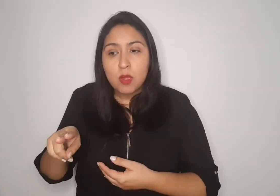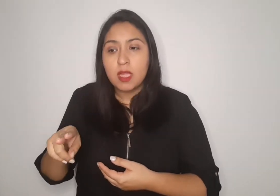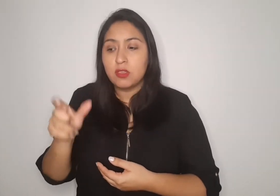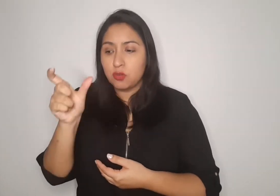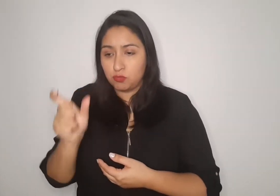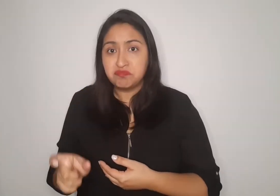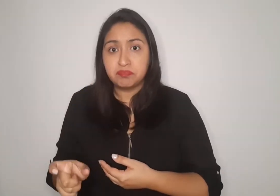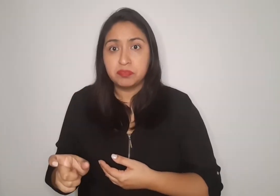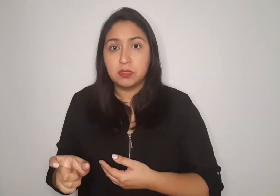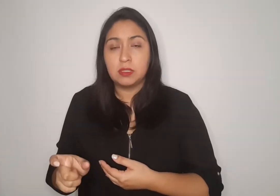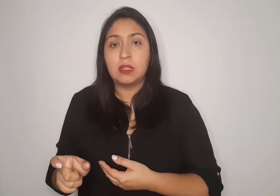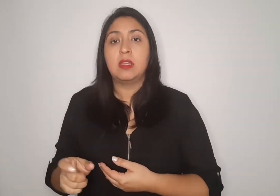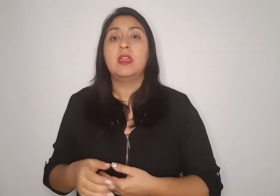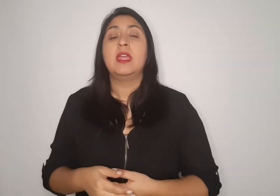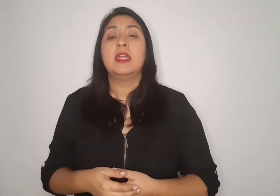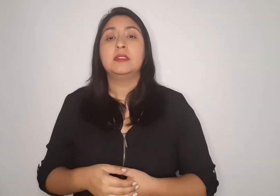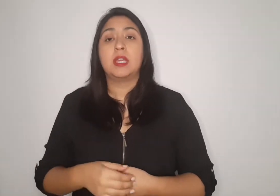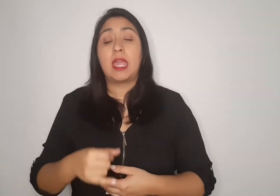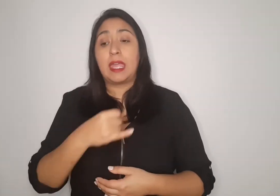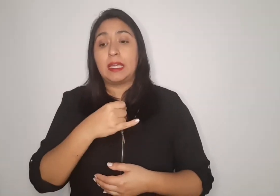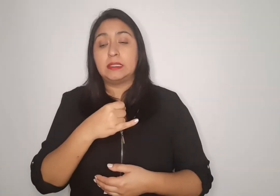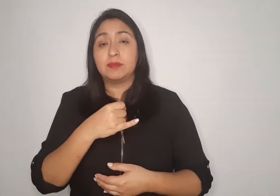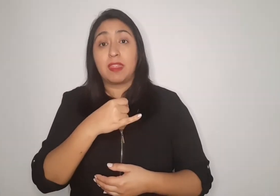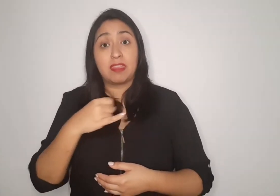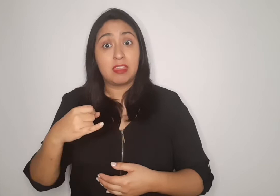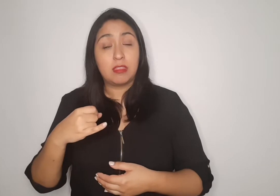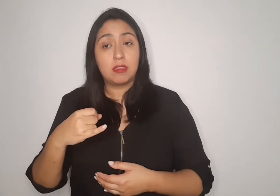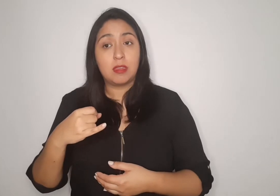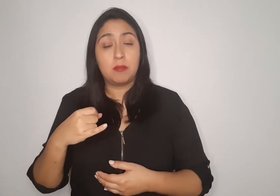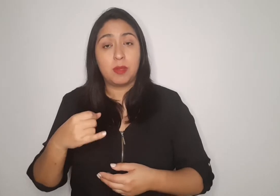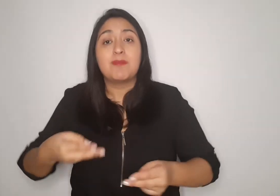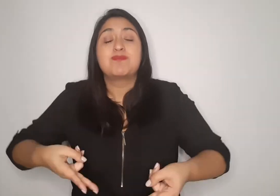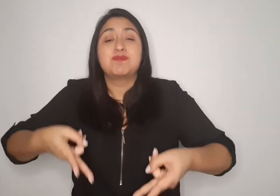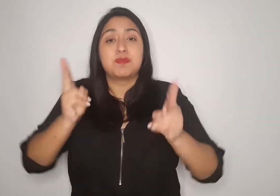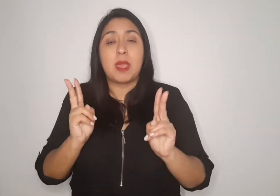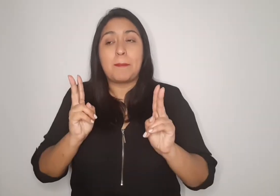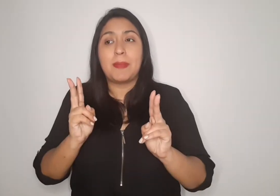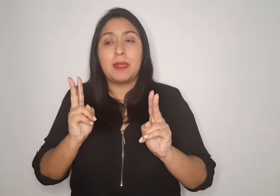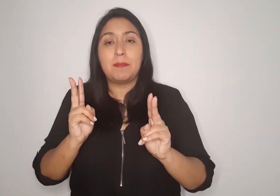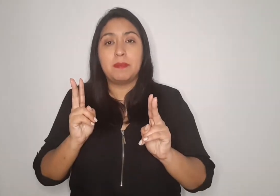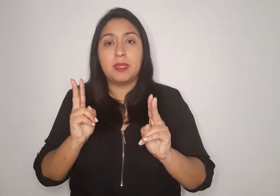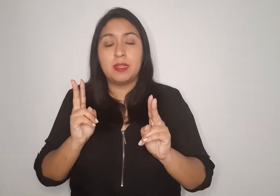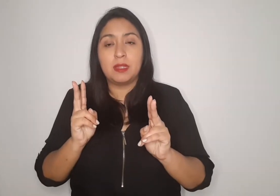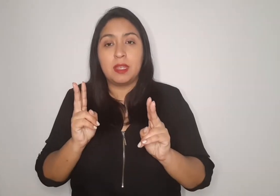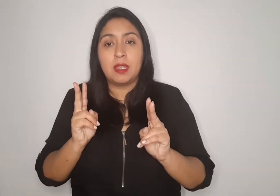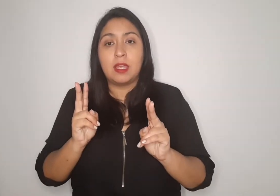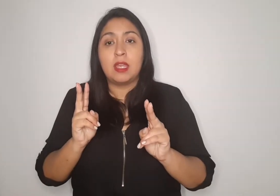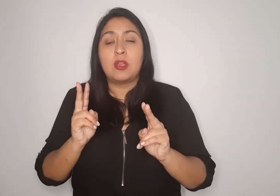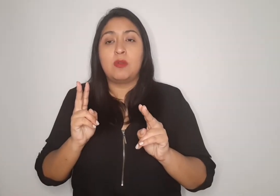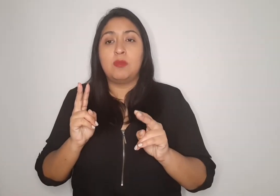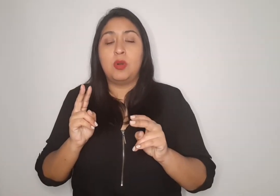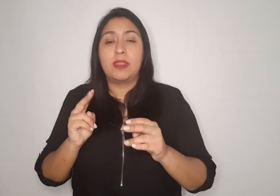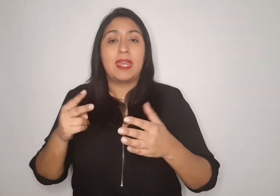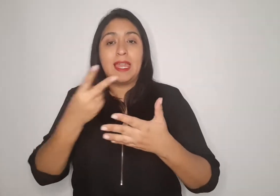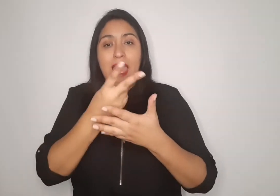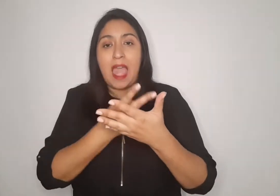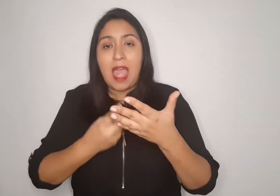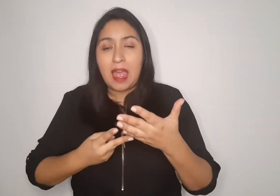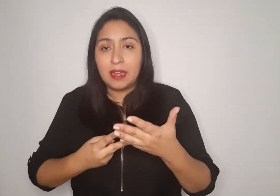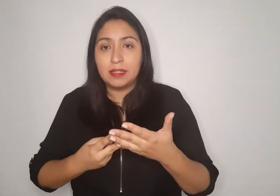fundadores, que luego da paso a esta afición por el arte contemporáneo, pero en principio era la arqueología,